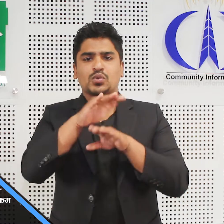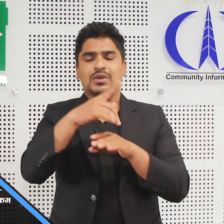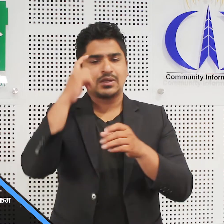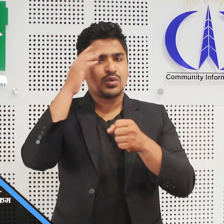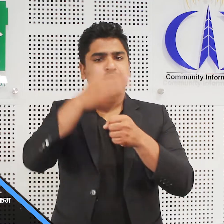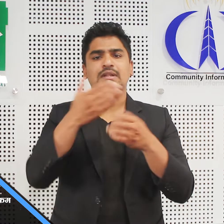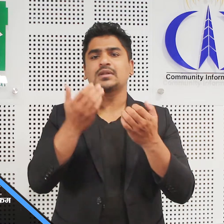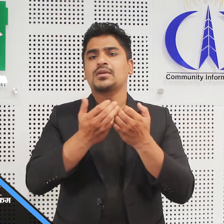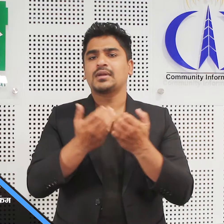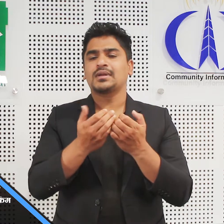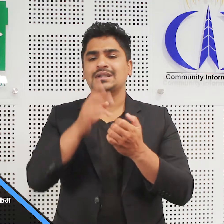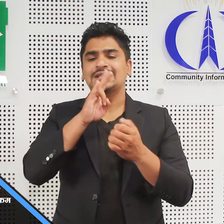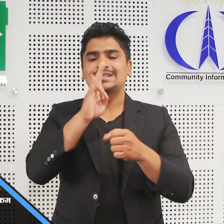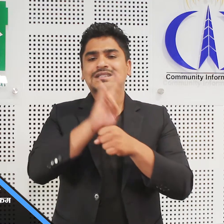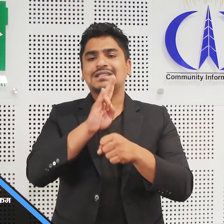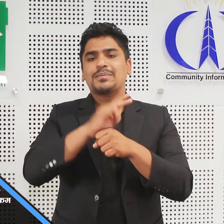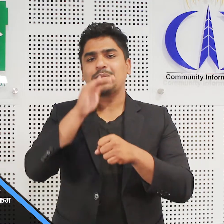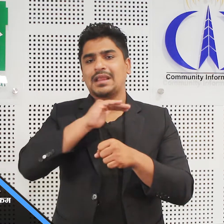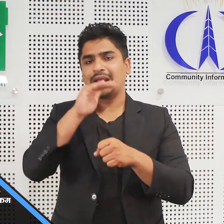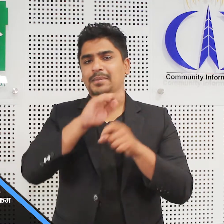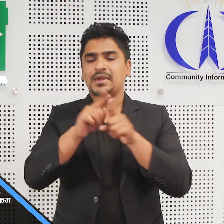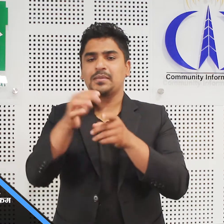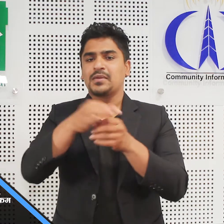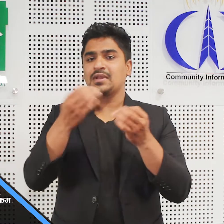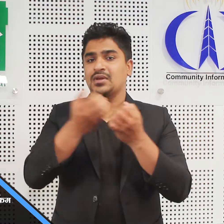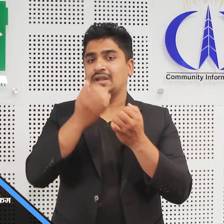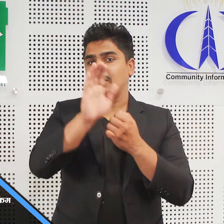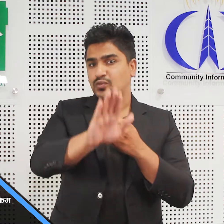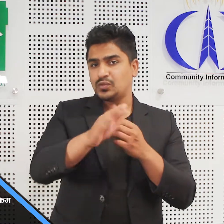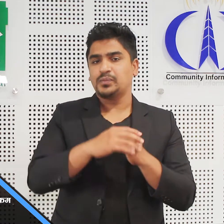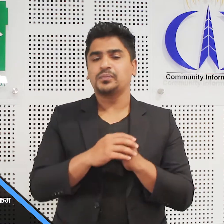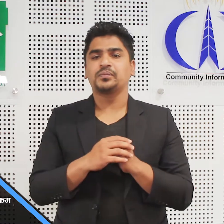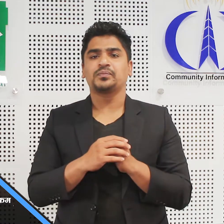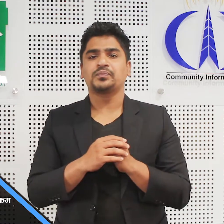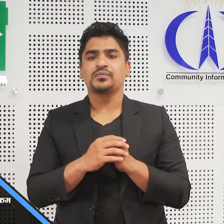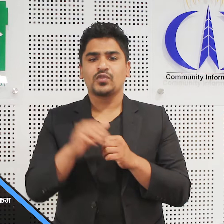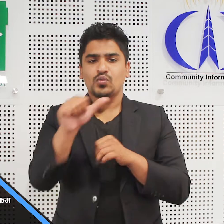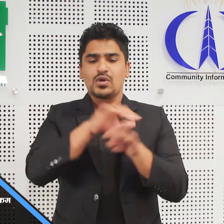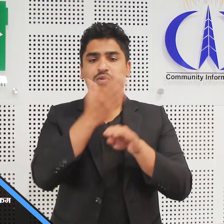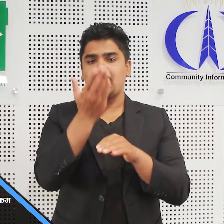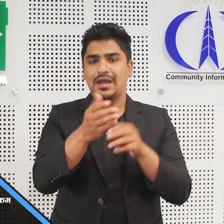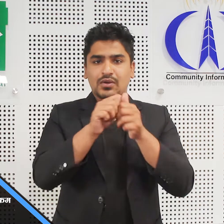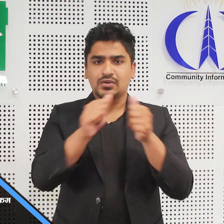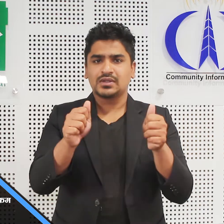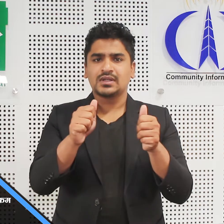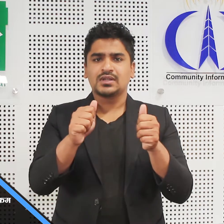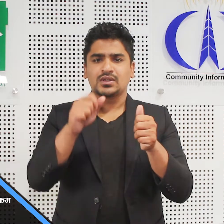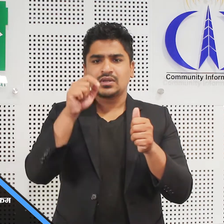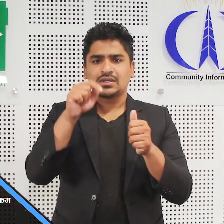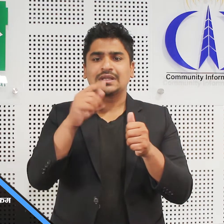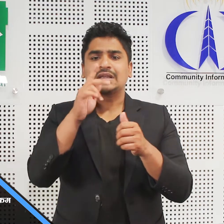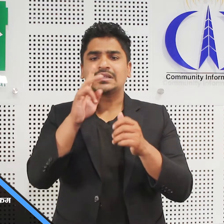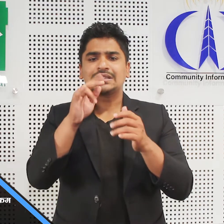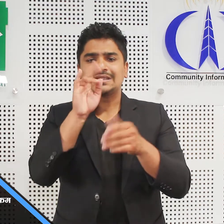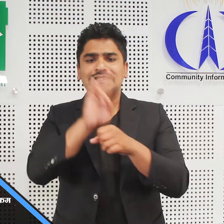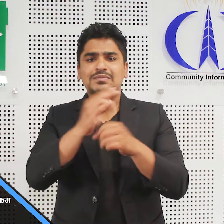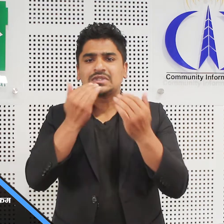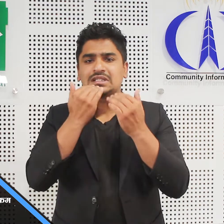गरेर सिपमूलक तालिमहरूको व्यवस्था गरिदिएका छौँ। उहाँहरूको माग अनुसार कसले के सिक्न चाहन्छन्, केको